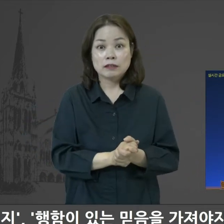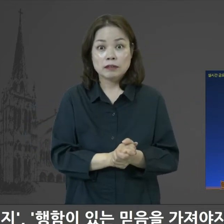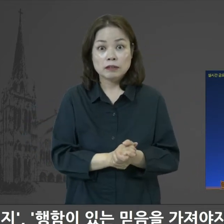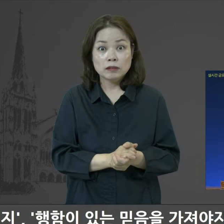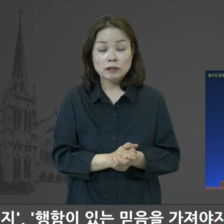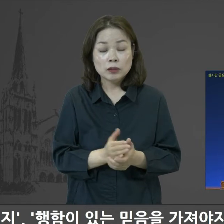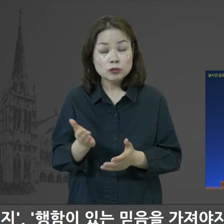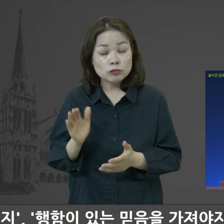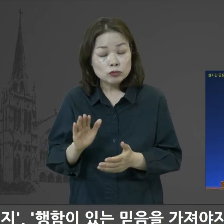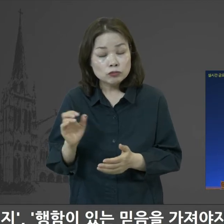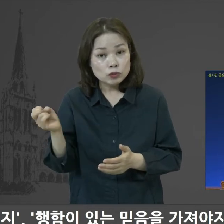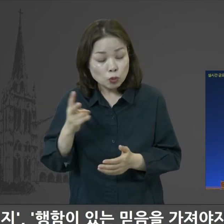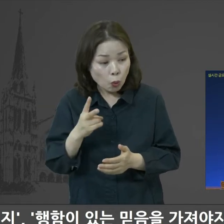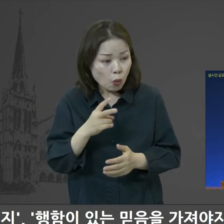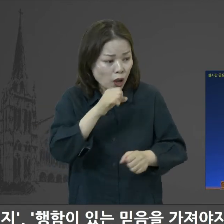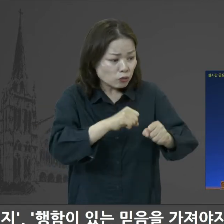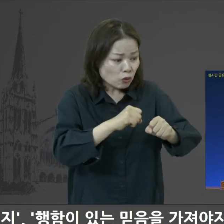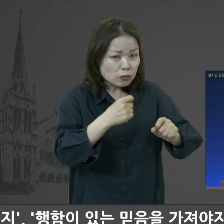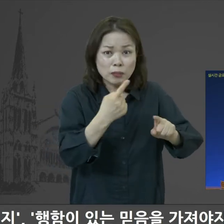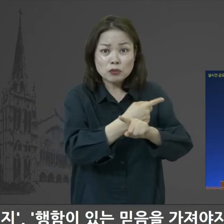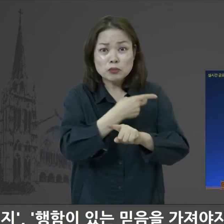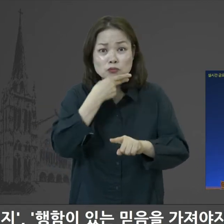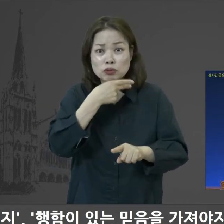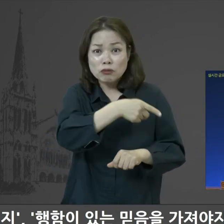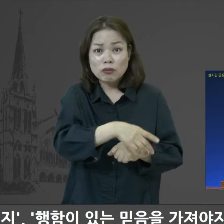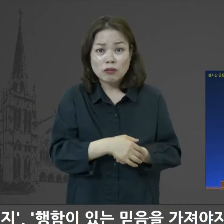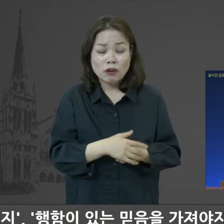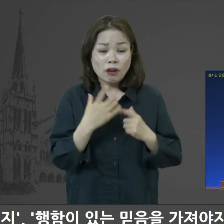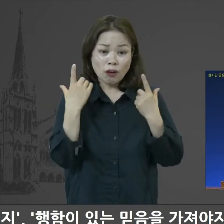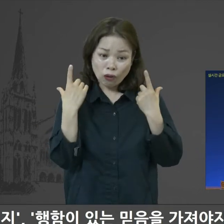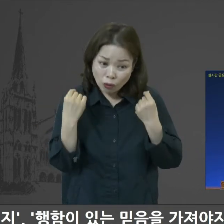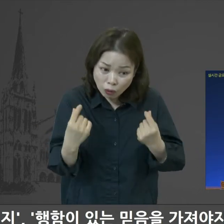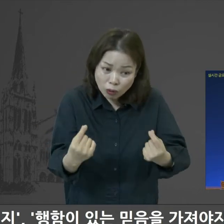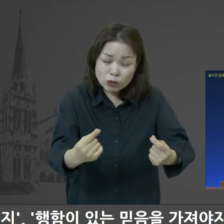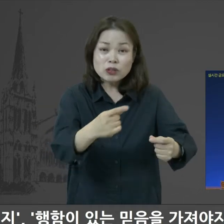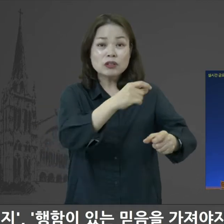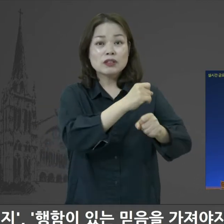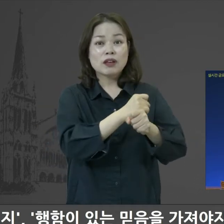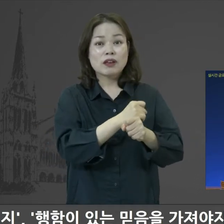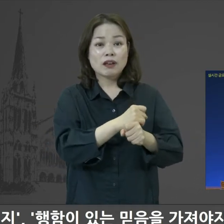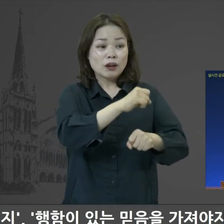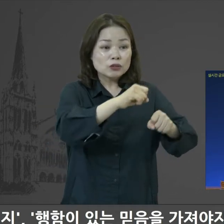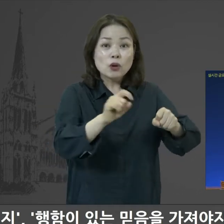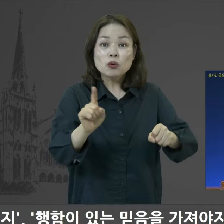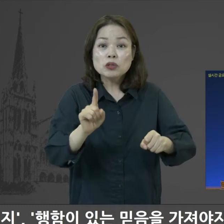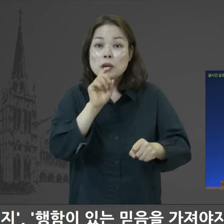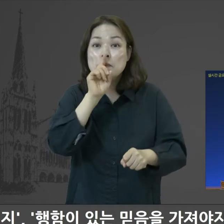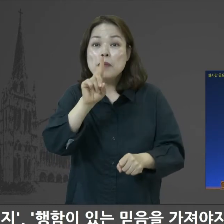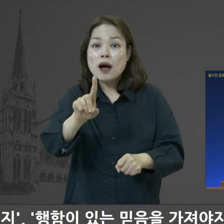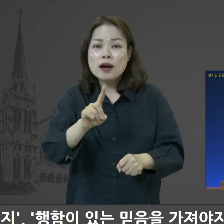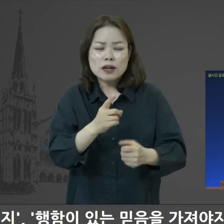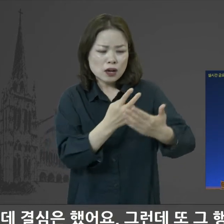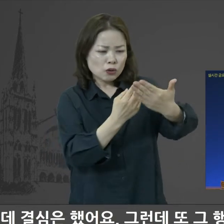알았는데 또 하는 거야. 계속 또 하는 겁니다. 그런 사람을 어떻게 얘기하면 거울을 보면서